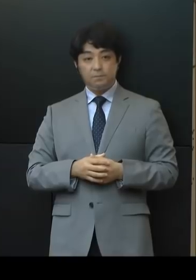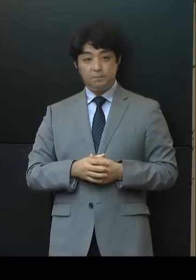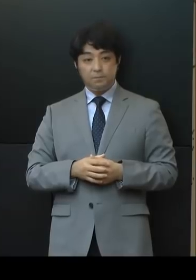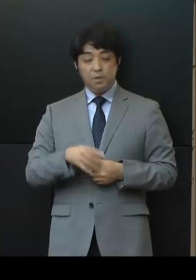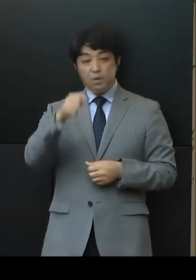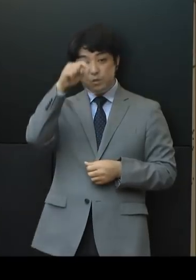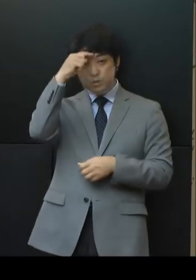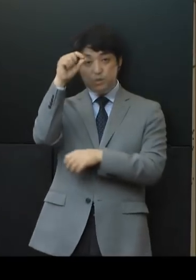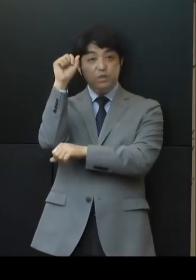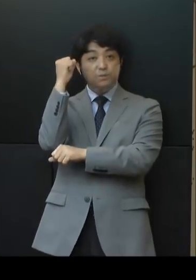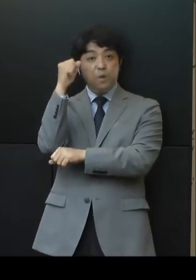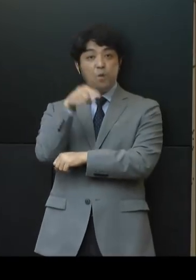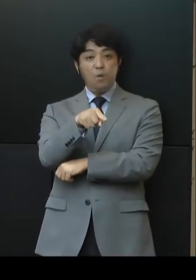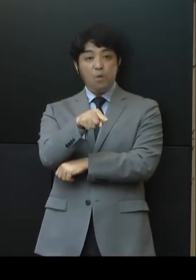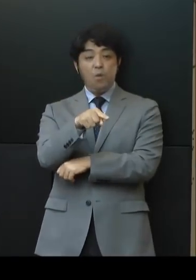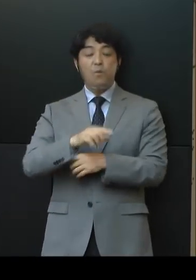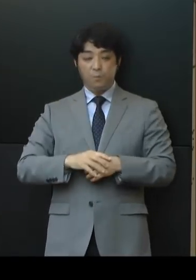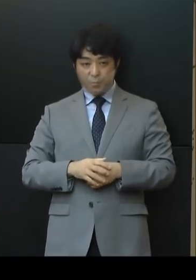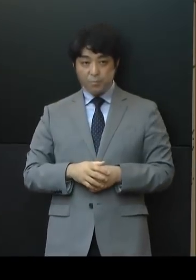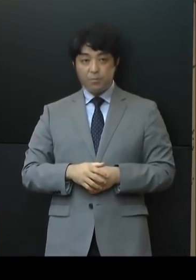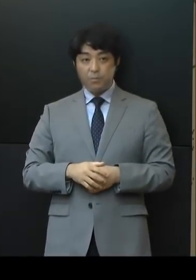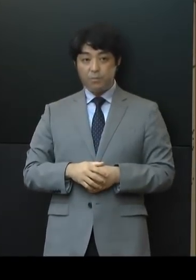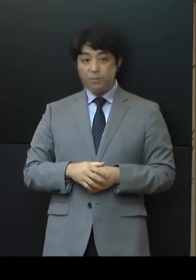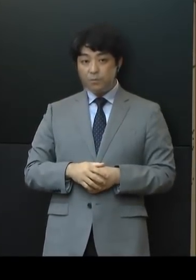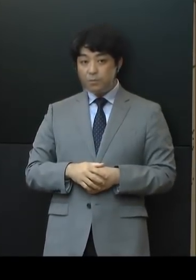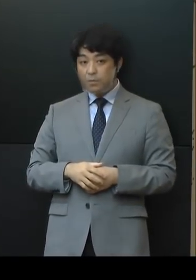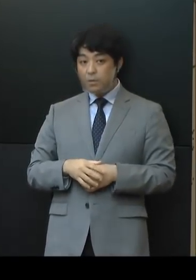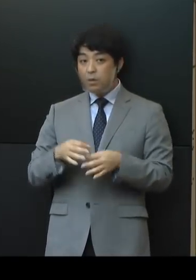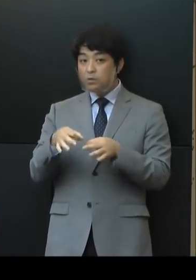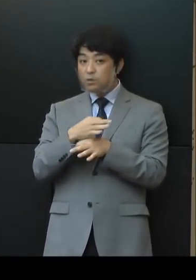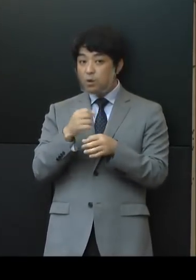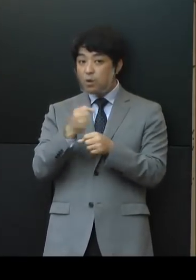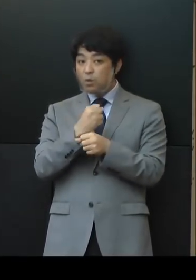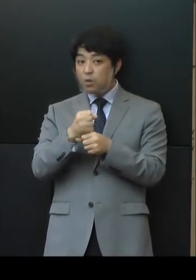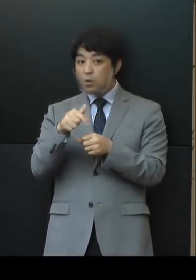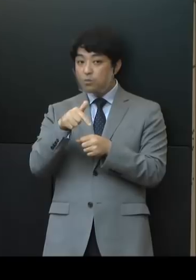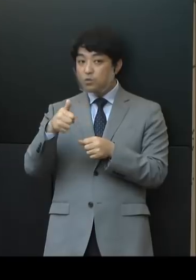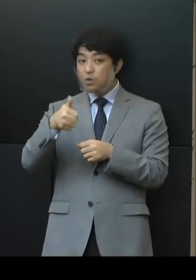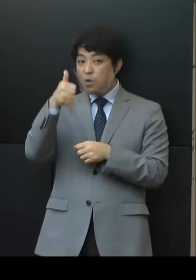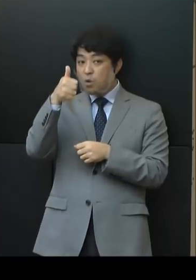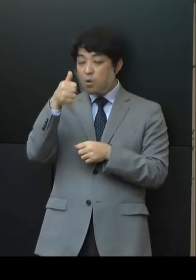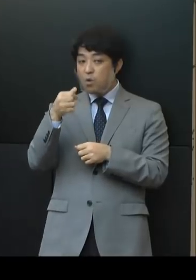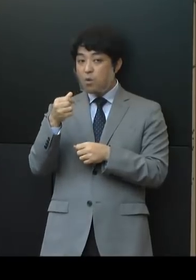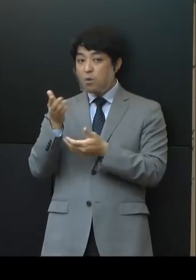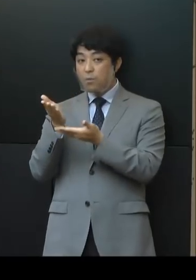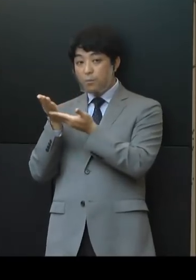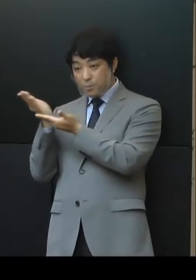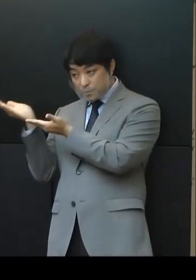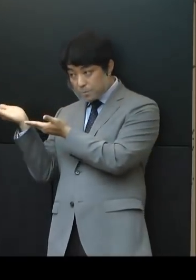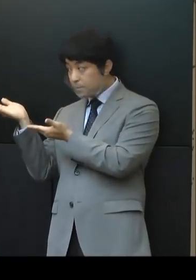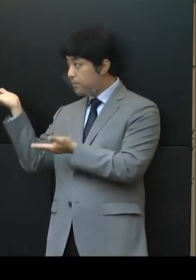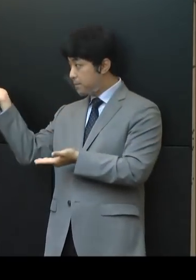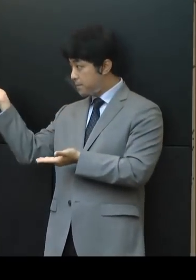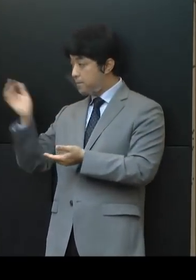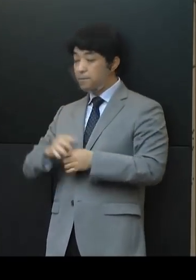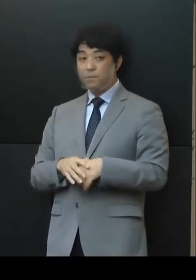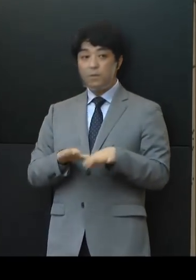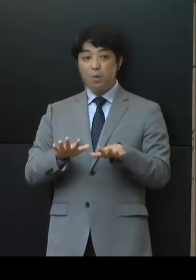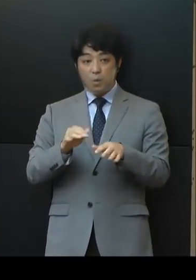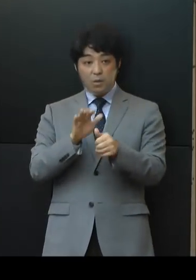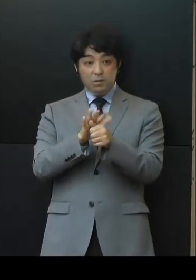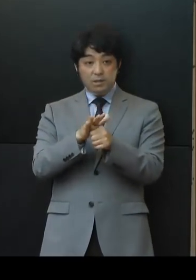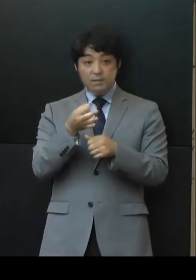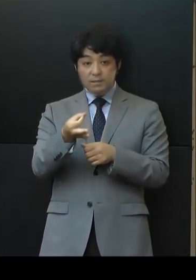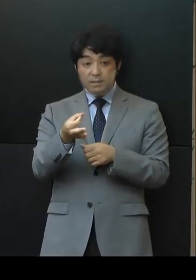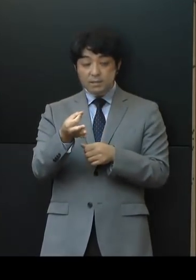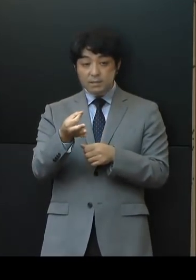っぱりご質問ございますでしょうか。どなたに 質問します。琉球新報の中です。所動物の今回の、支援金を、ユビット